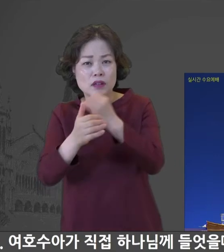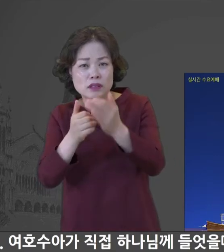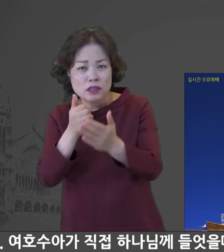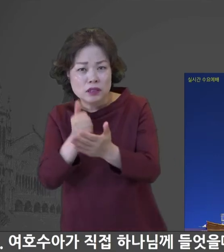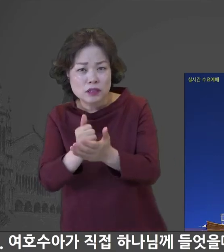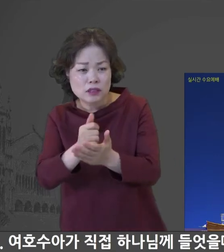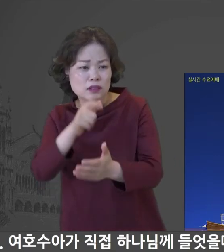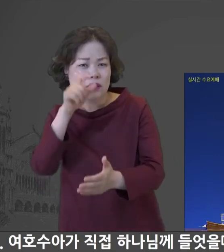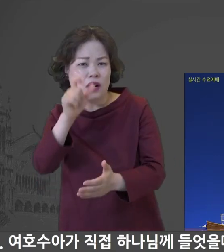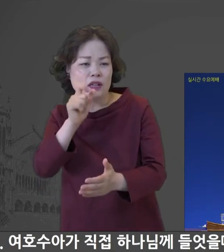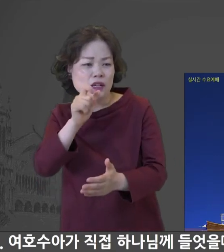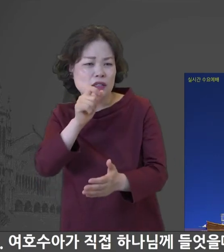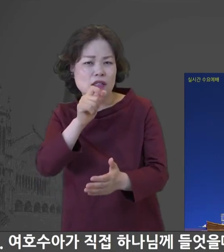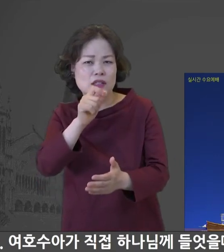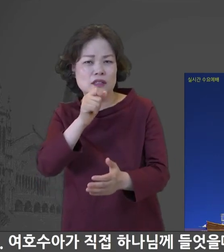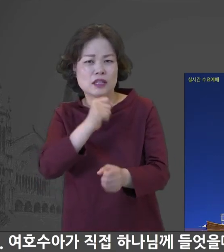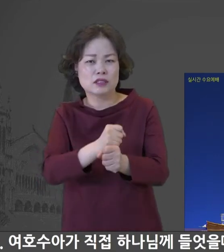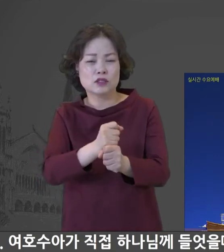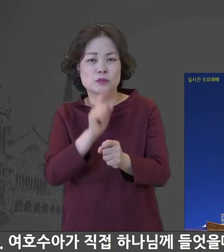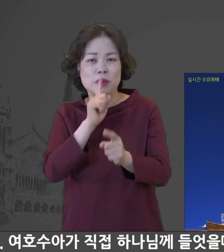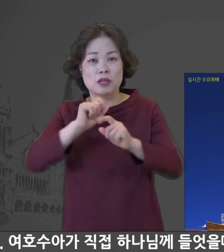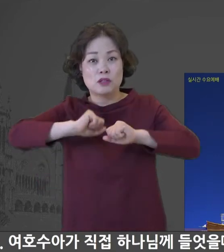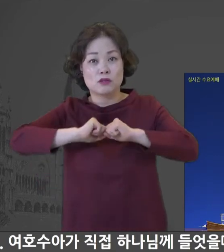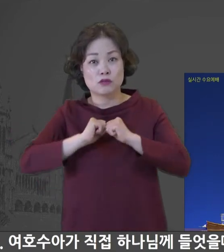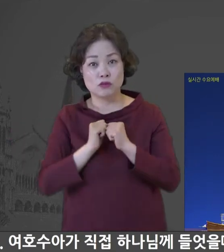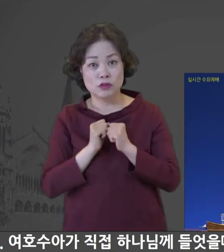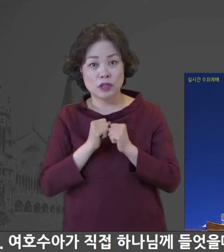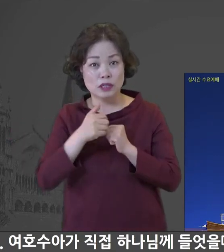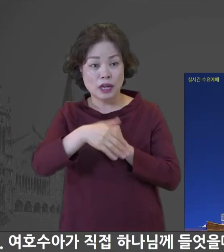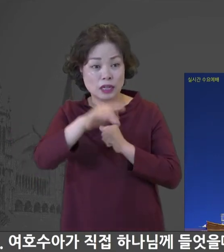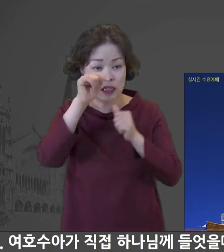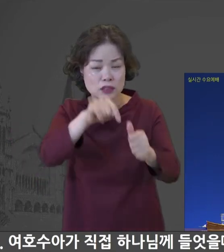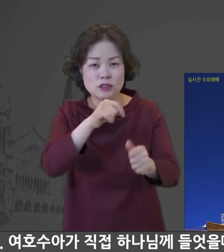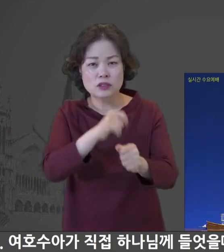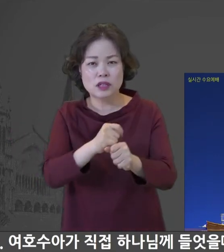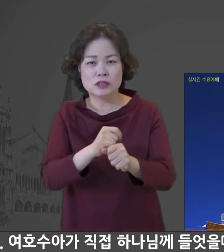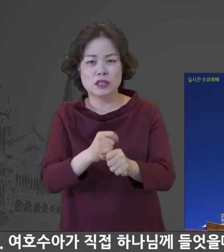하나님께서 가라라는 그 말씀에 순종해야 합니다. 그때는 하나의